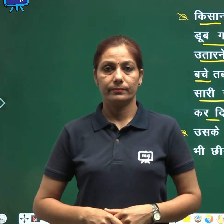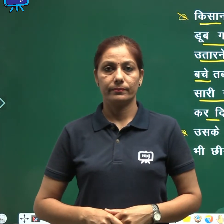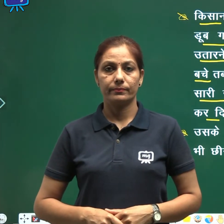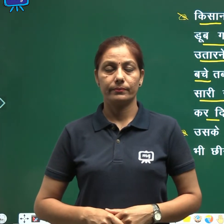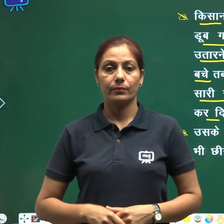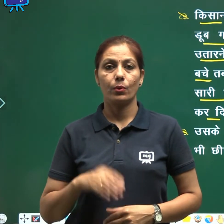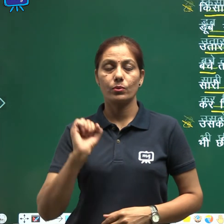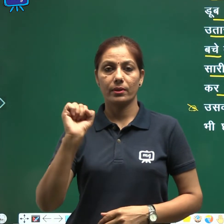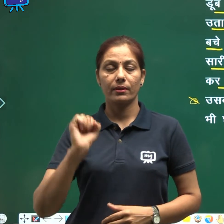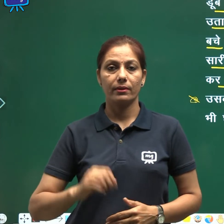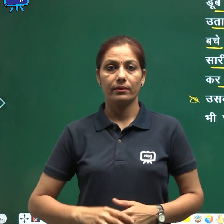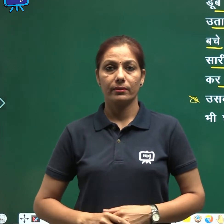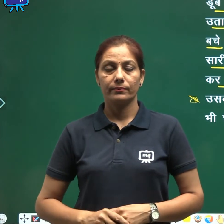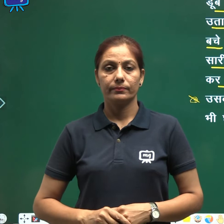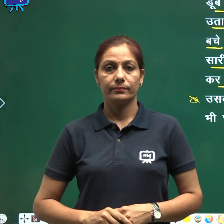उसके